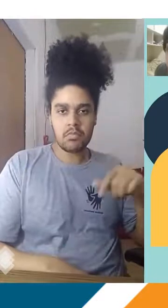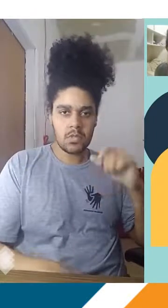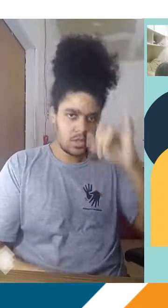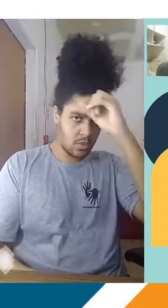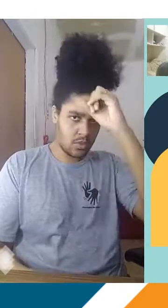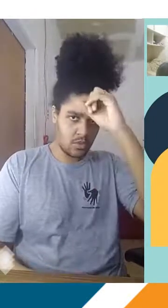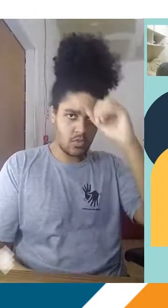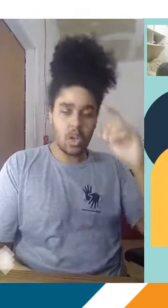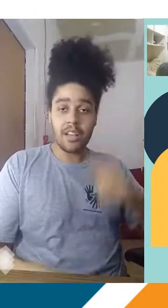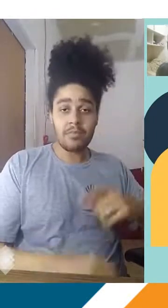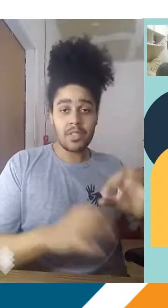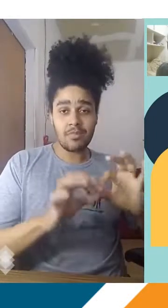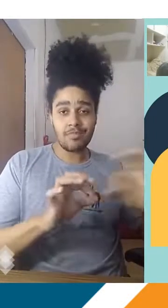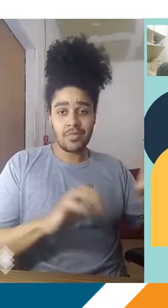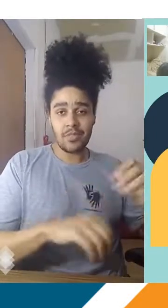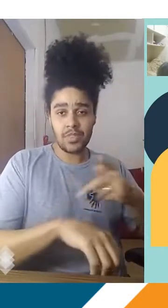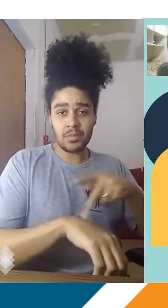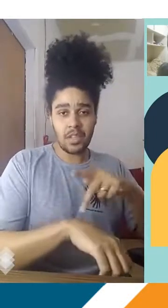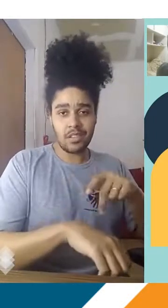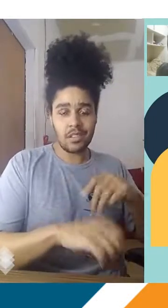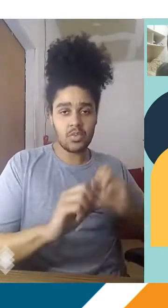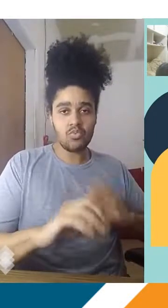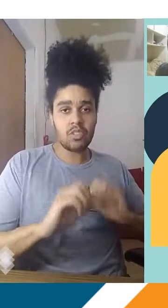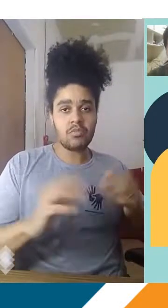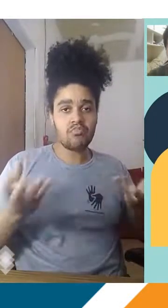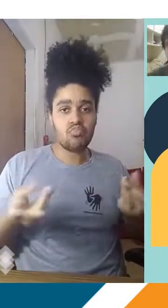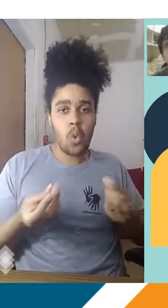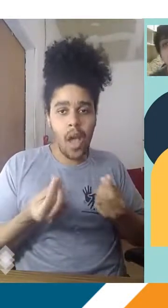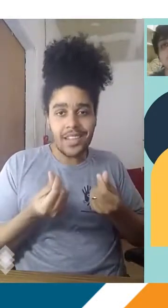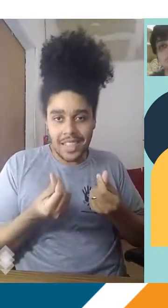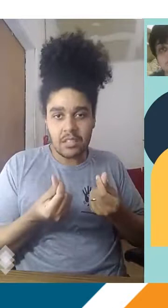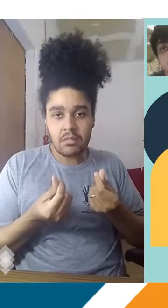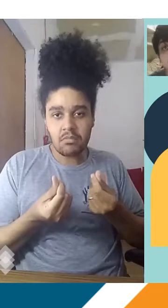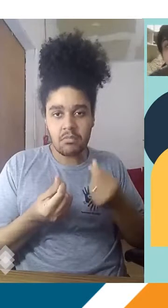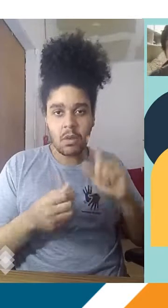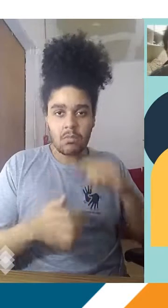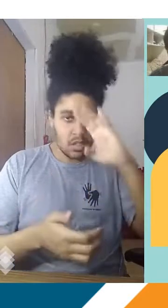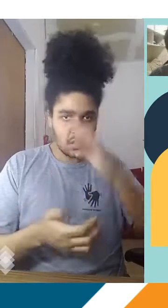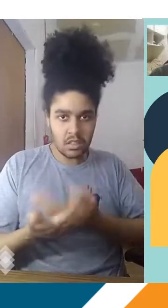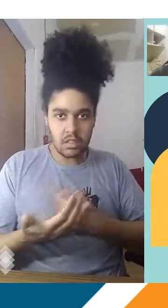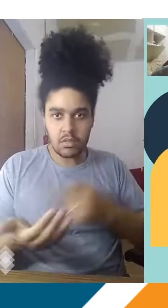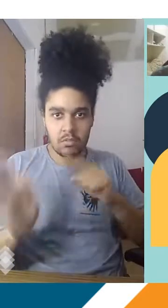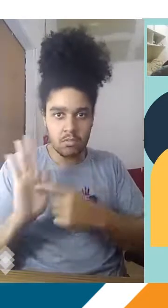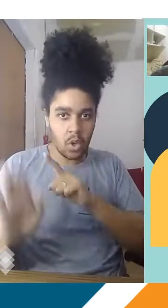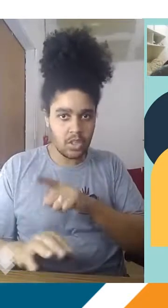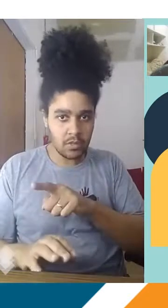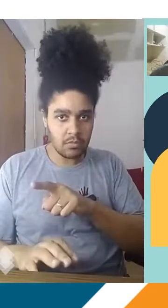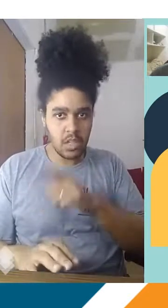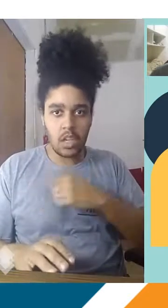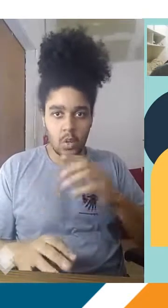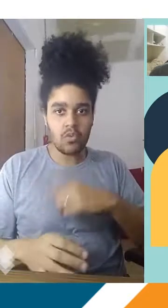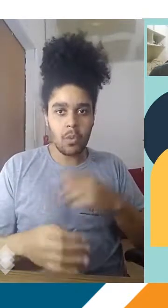atual, barreiras que afastam o país de uma educação científica de qualidade. Então, aqui, percebam, aparece finalmente a minha tese,